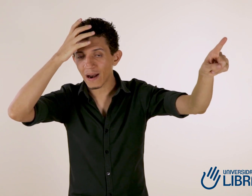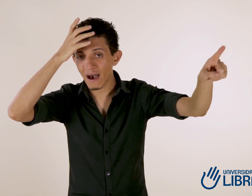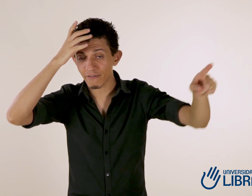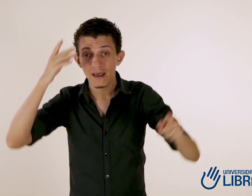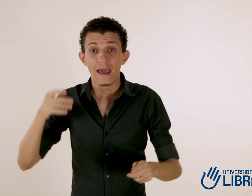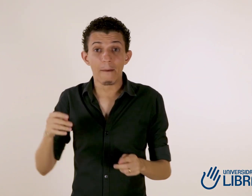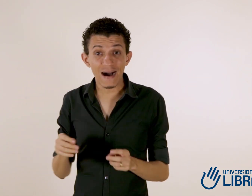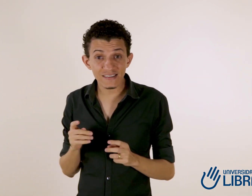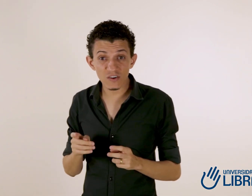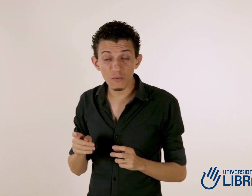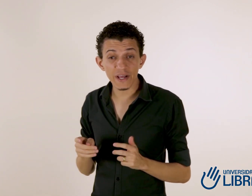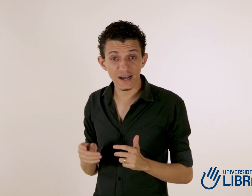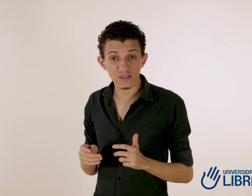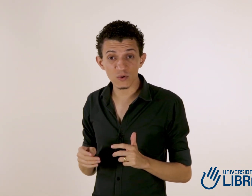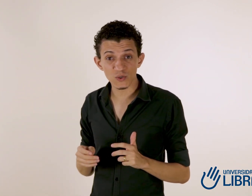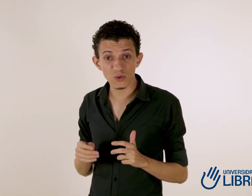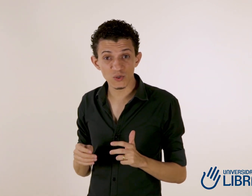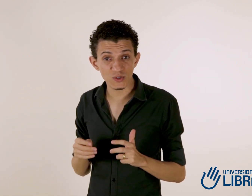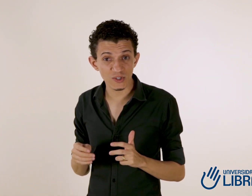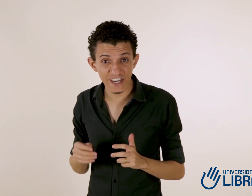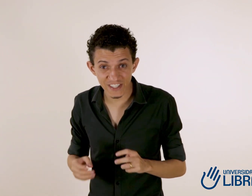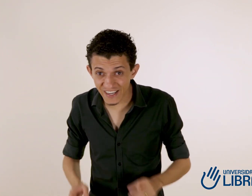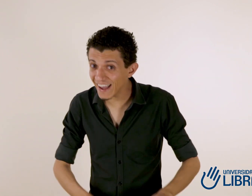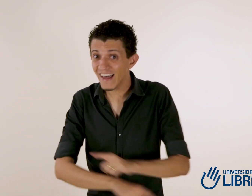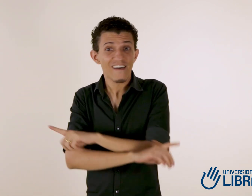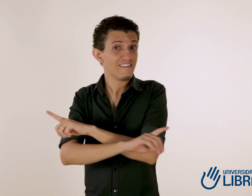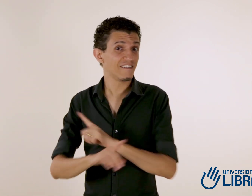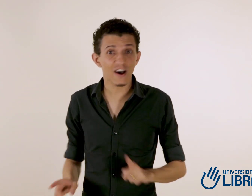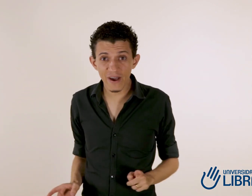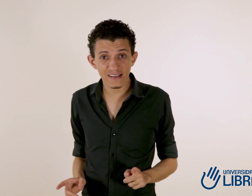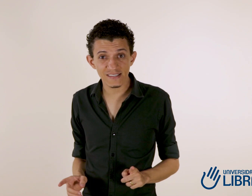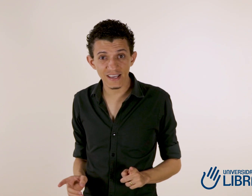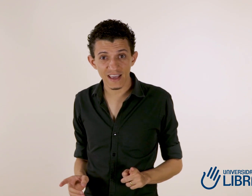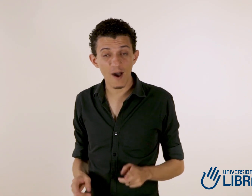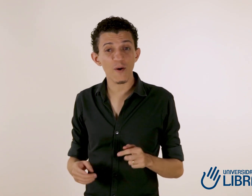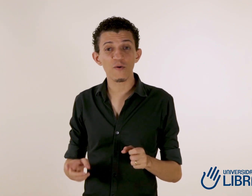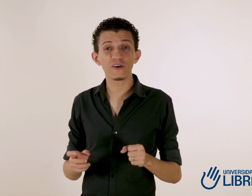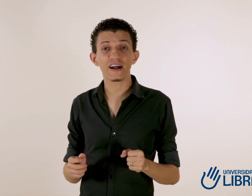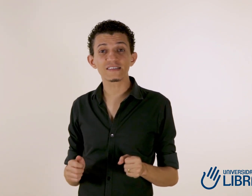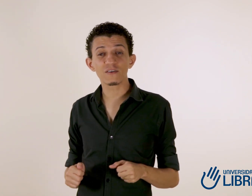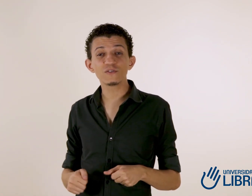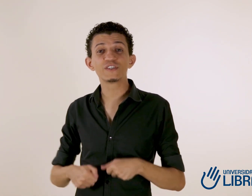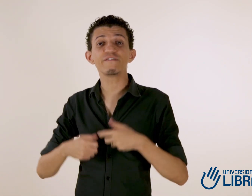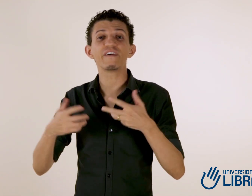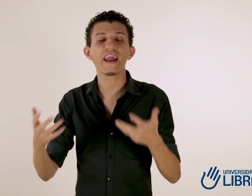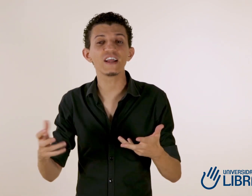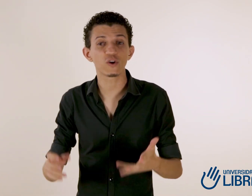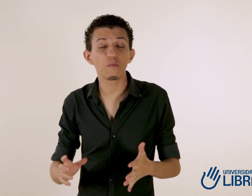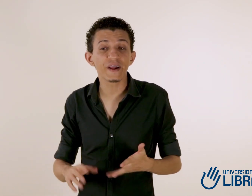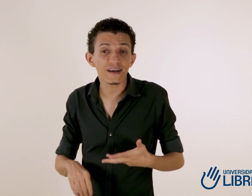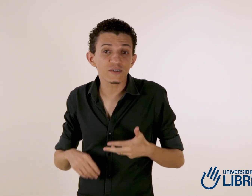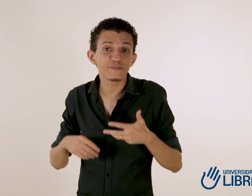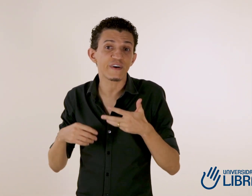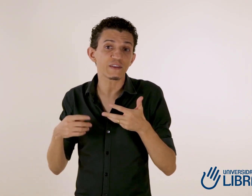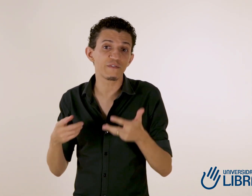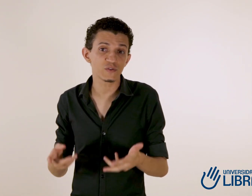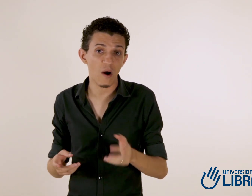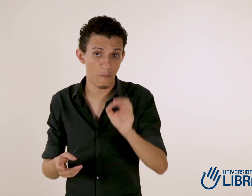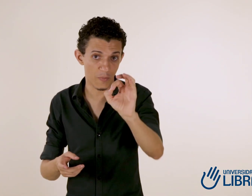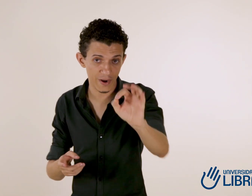palavra. Mas a comunicação que os surdos usam no dia a dia não é assim. É uma comunicação diferente, uma comunicação de fato visual. Por